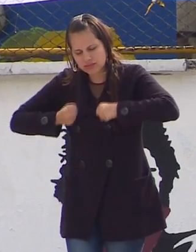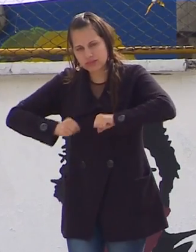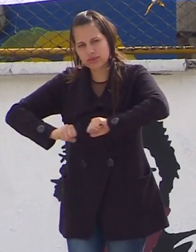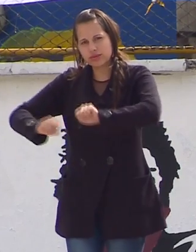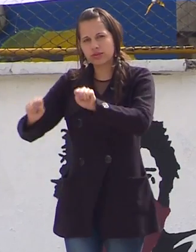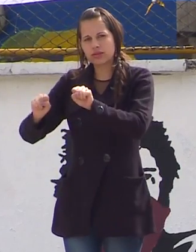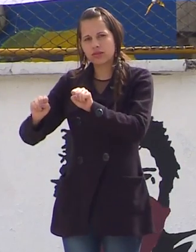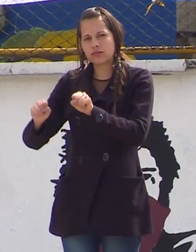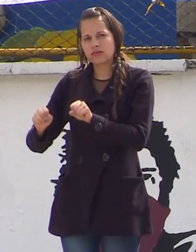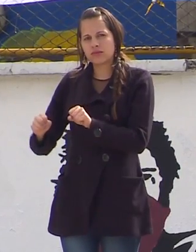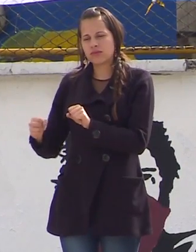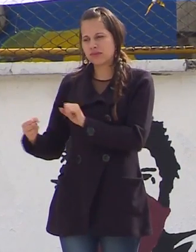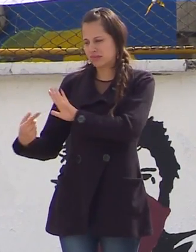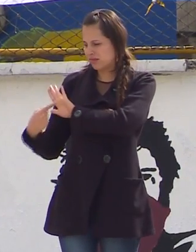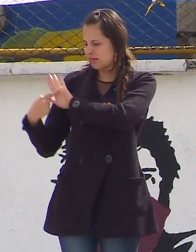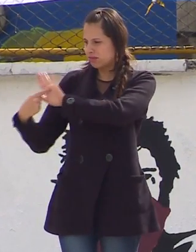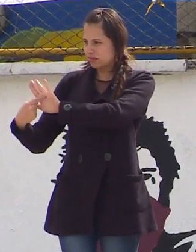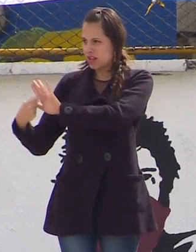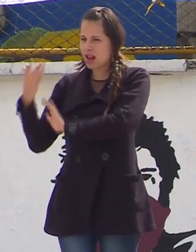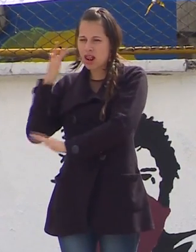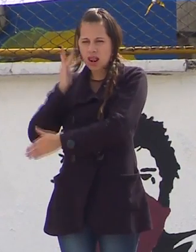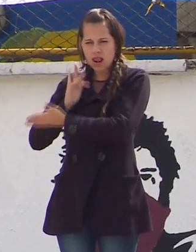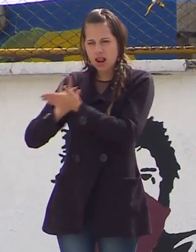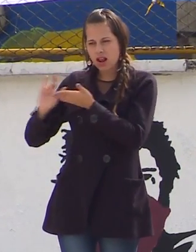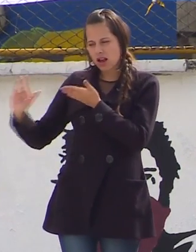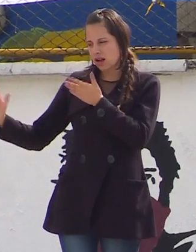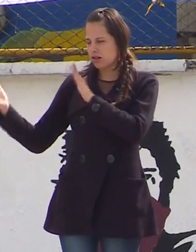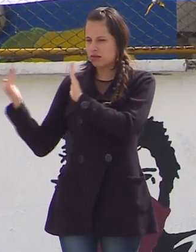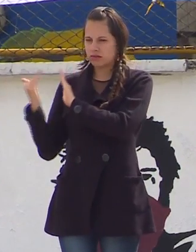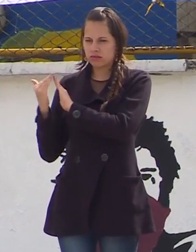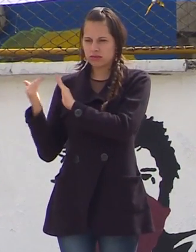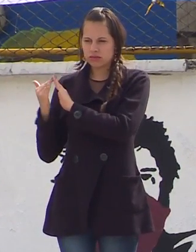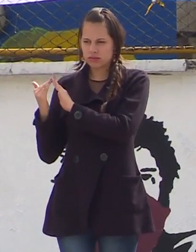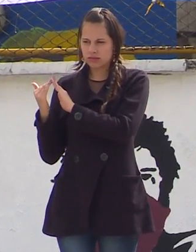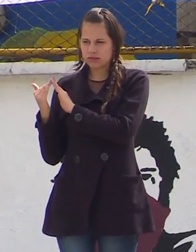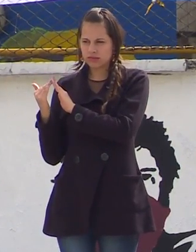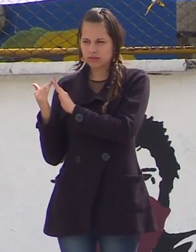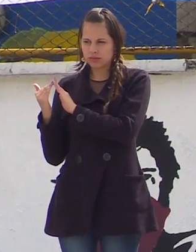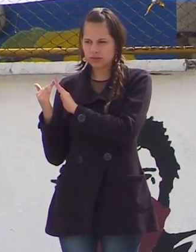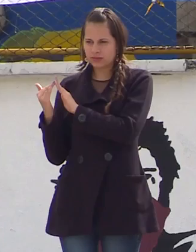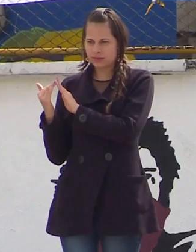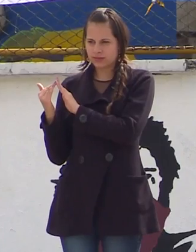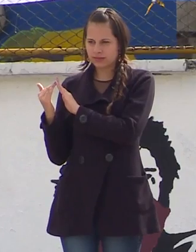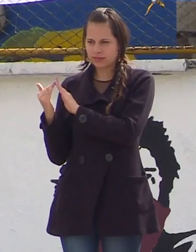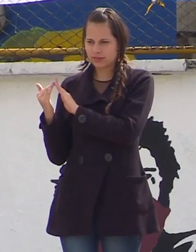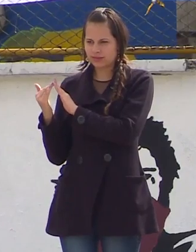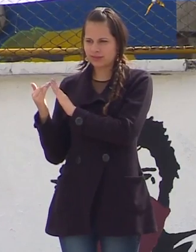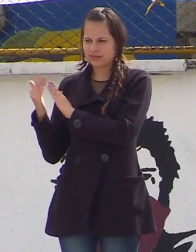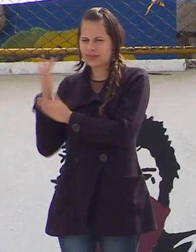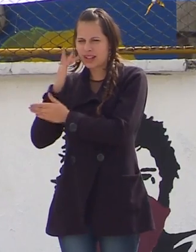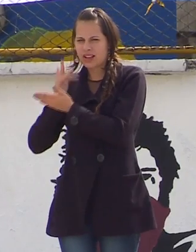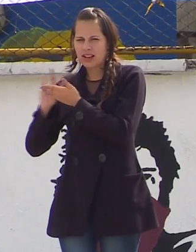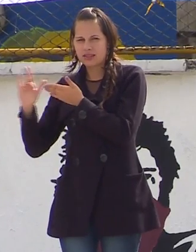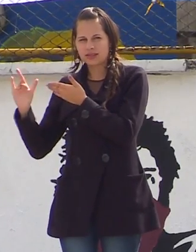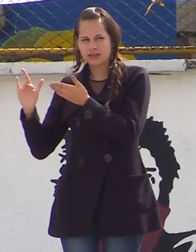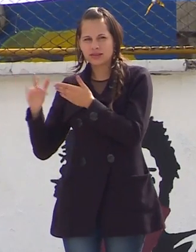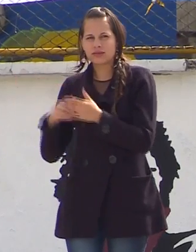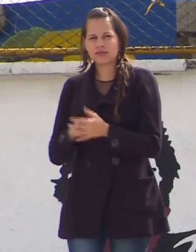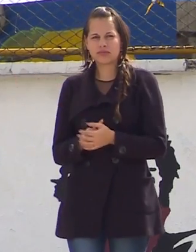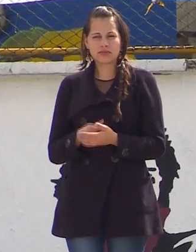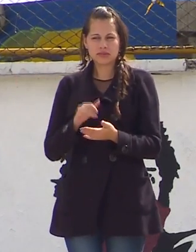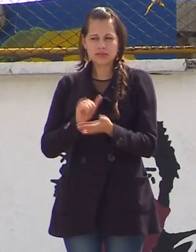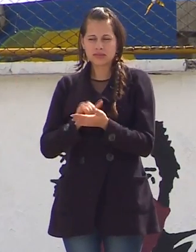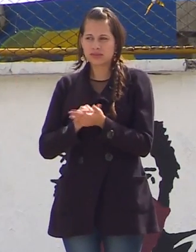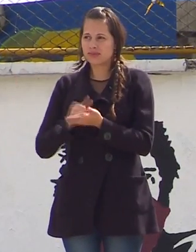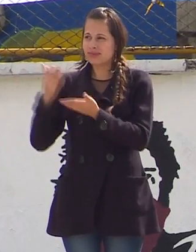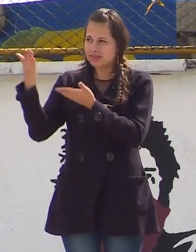para ofrecer la mejor impresión. Eso es lo que sucede con la visita de